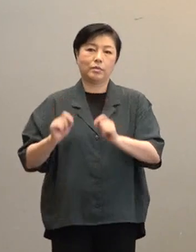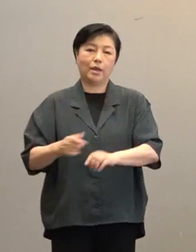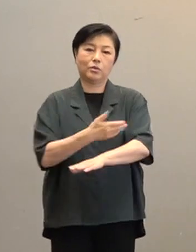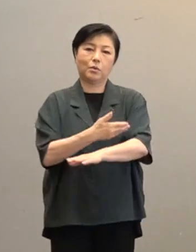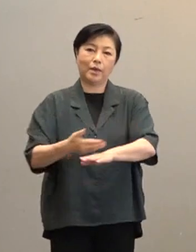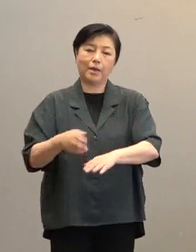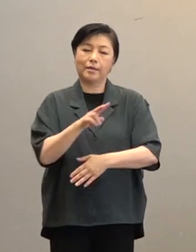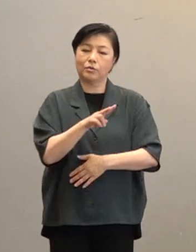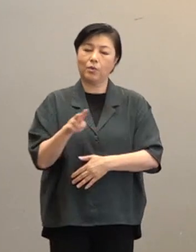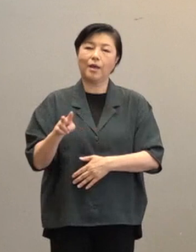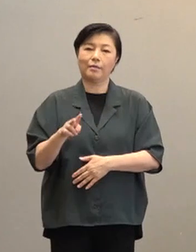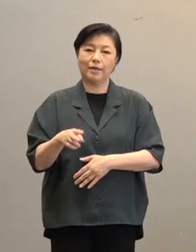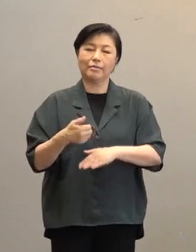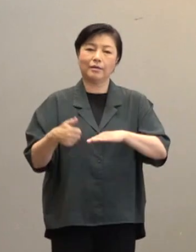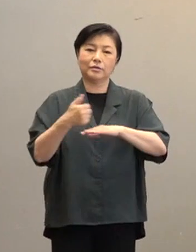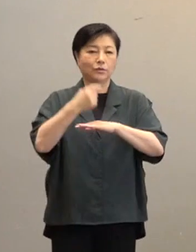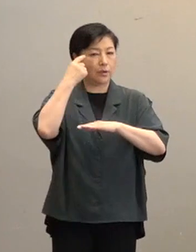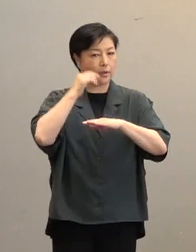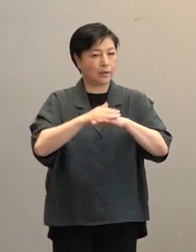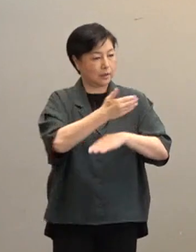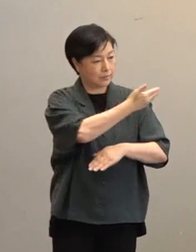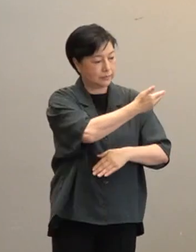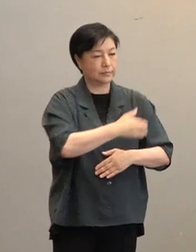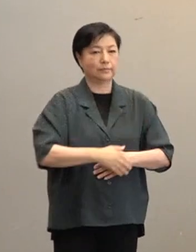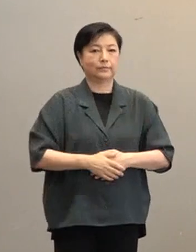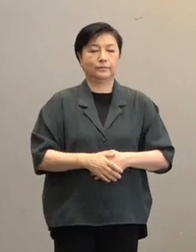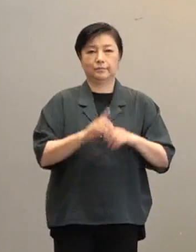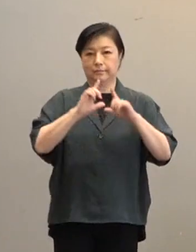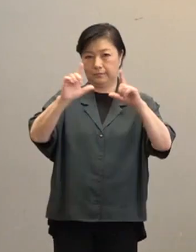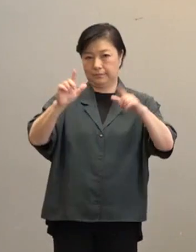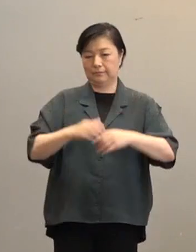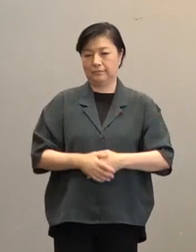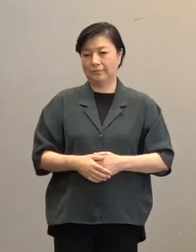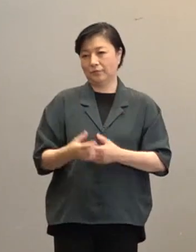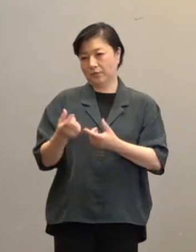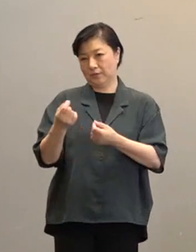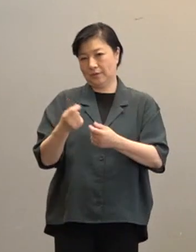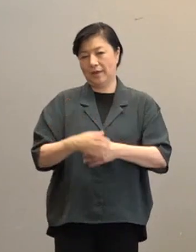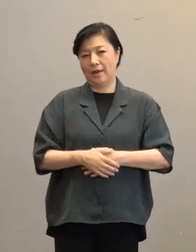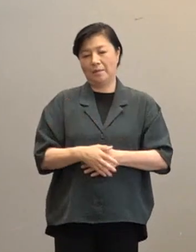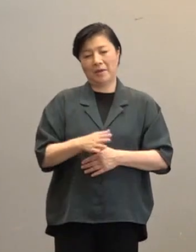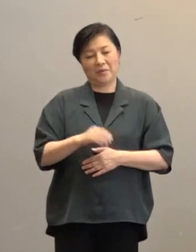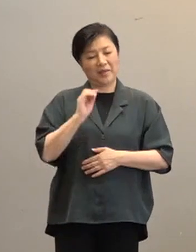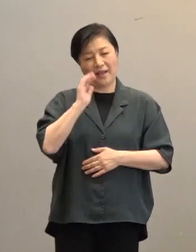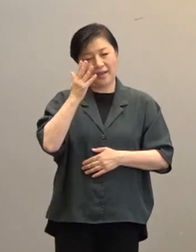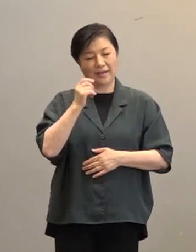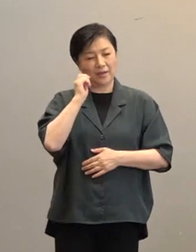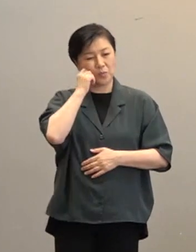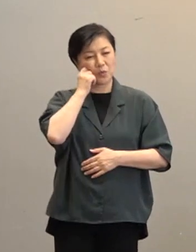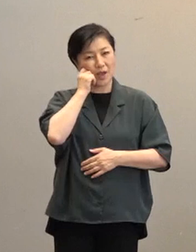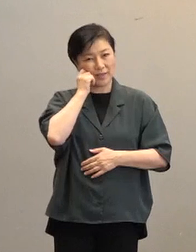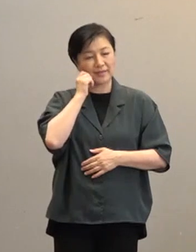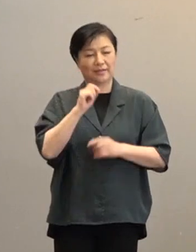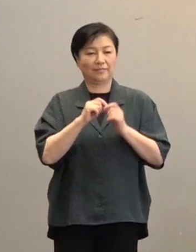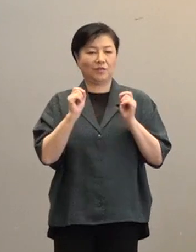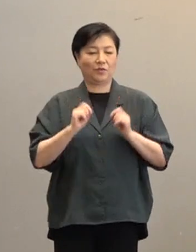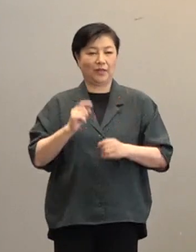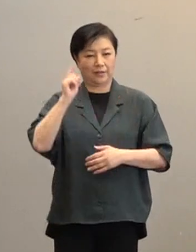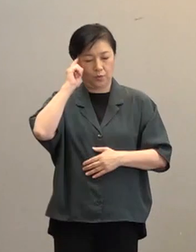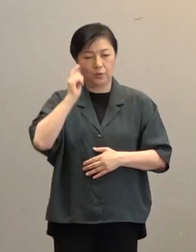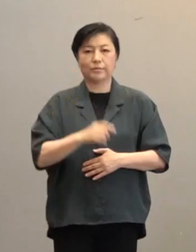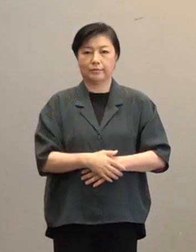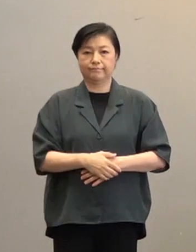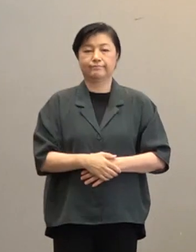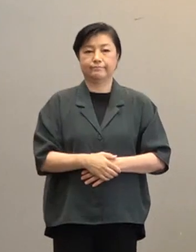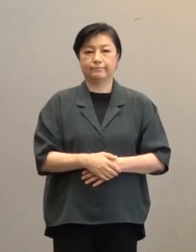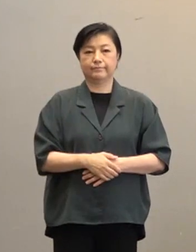緯などをご覧になって、知事はどのようにお考えになったか伺えますでしょうか。 そうですね、これちょっとなかなか難しいところかなというふうに思っています